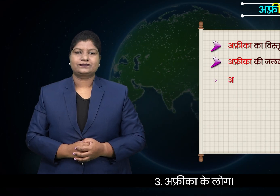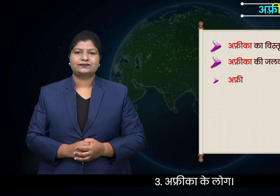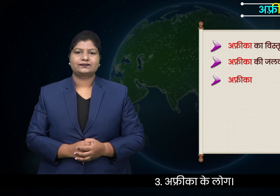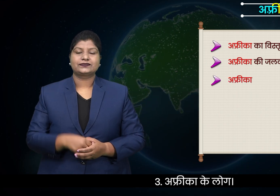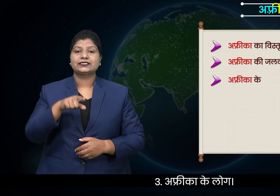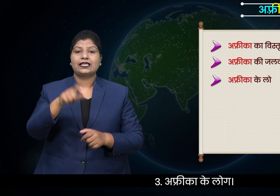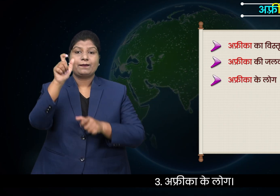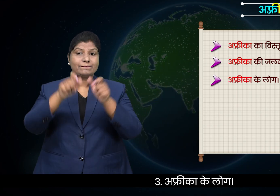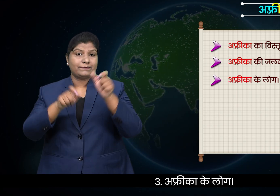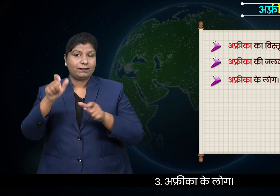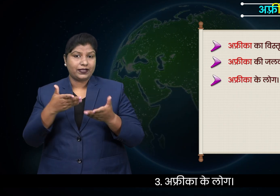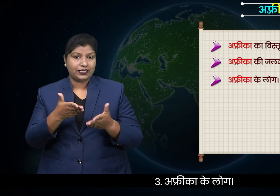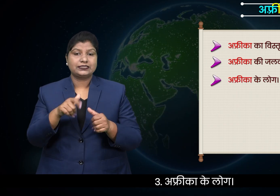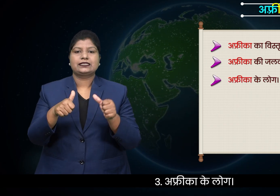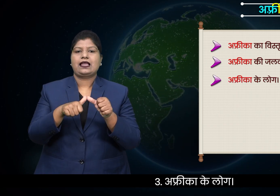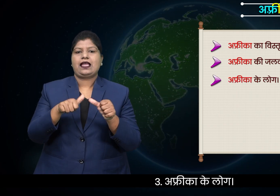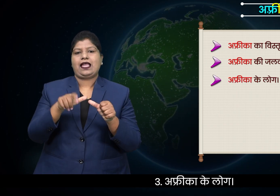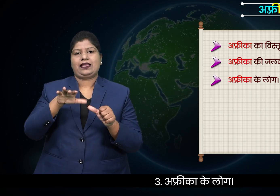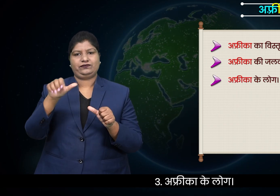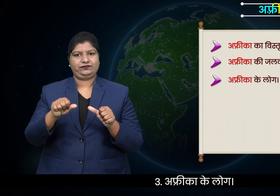3. अफ्रीका के लोग।